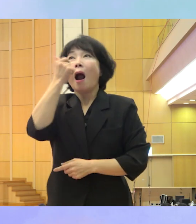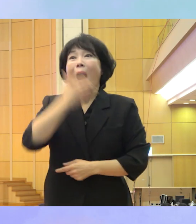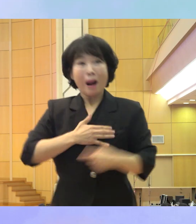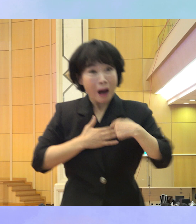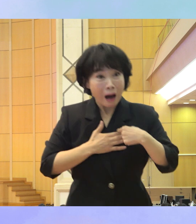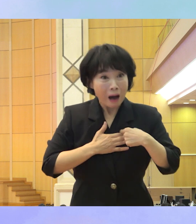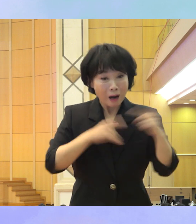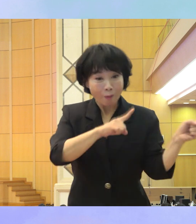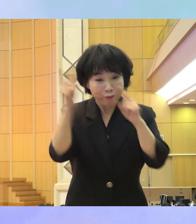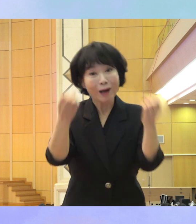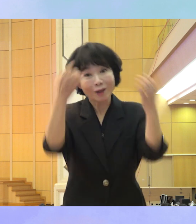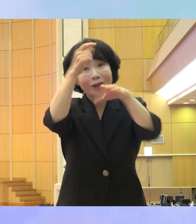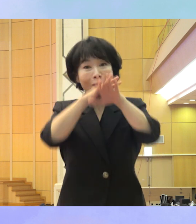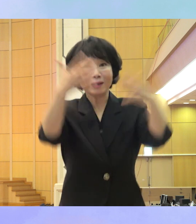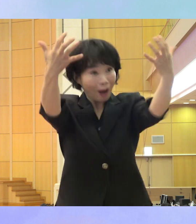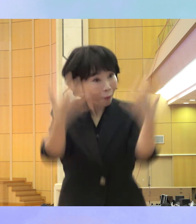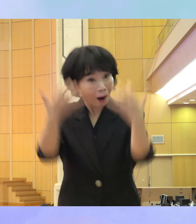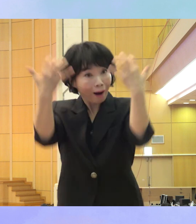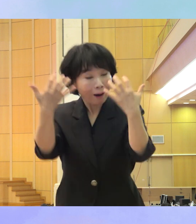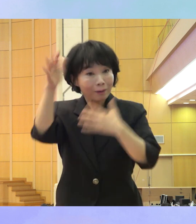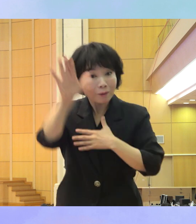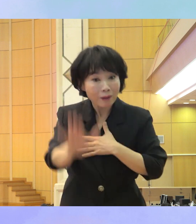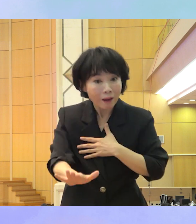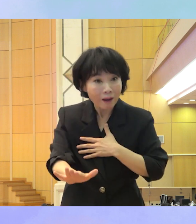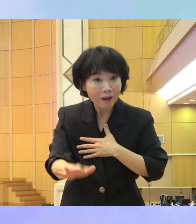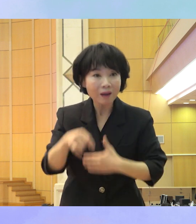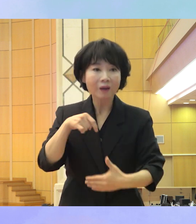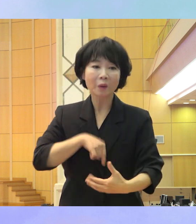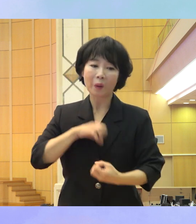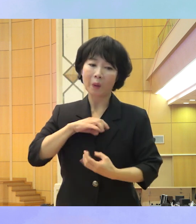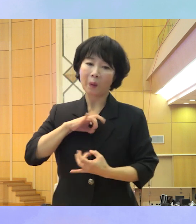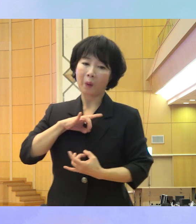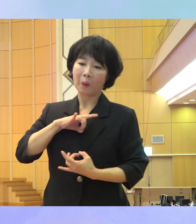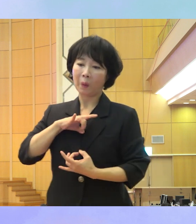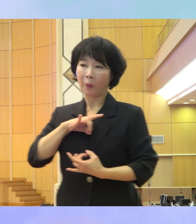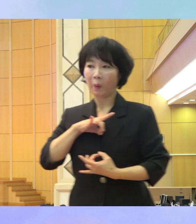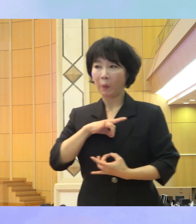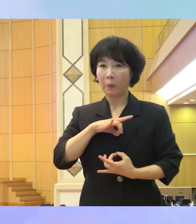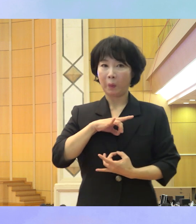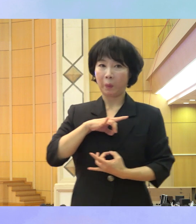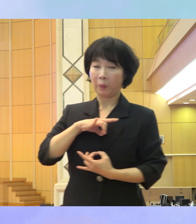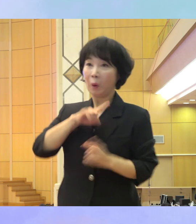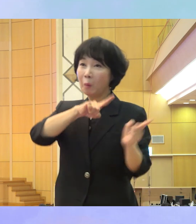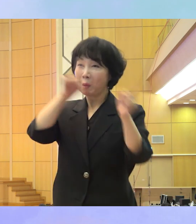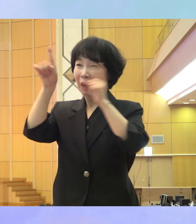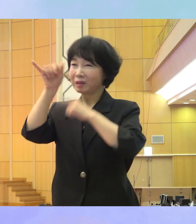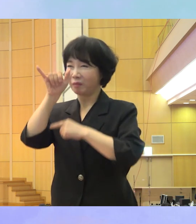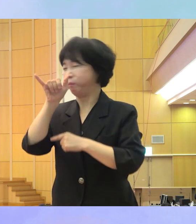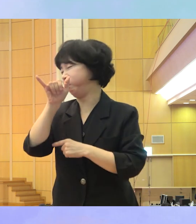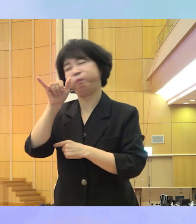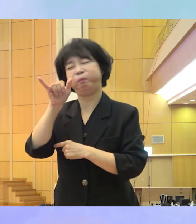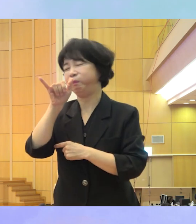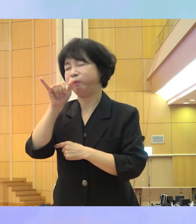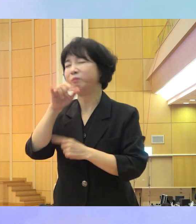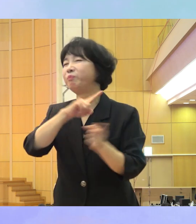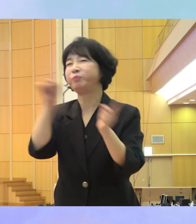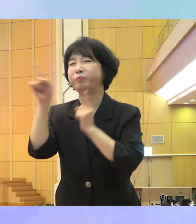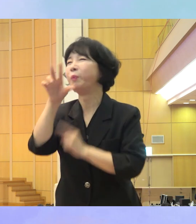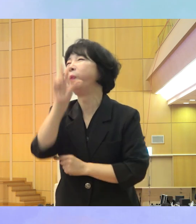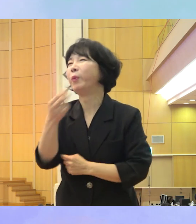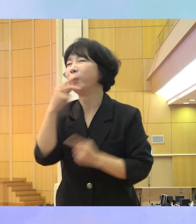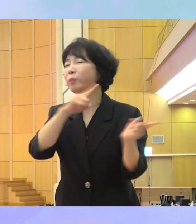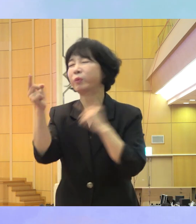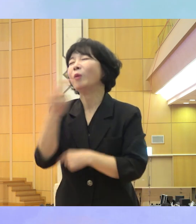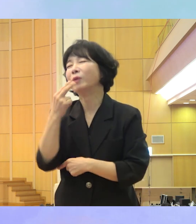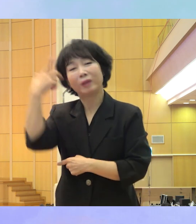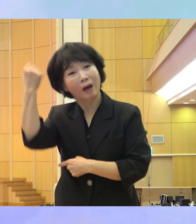그리고 부활절 예배를 드리면서도 부활이 있다라는 걸 확실히 믿는